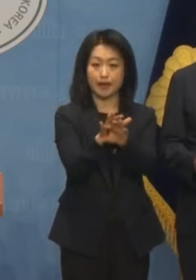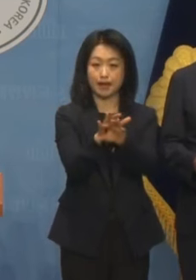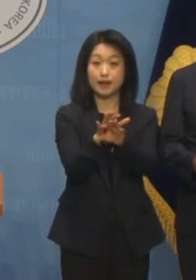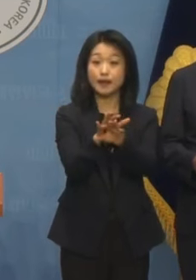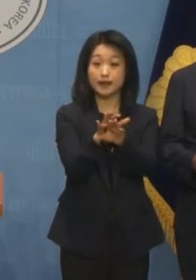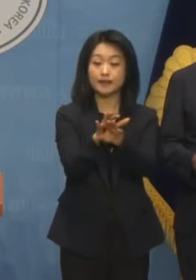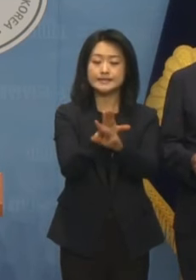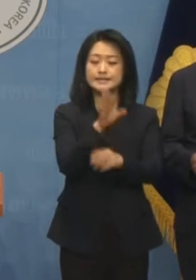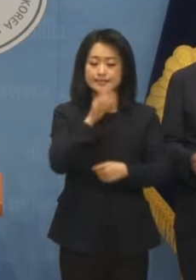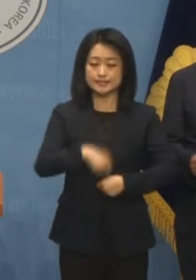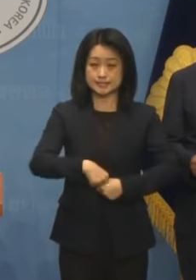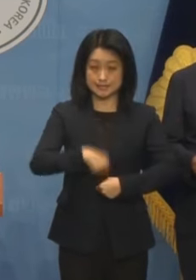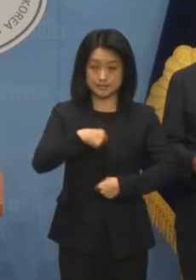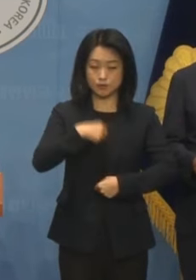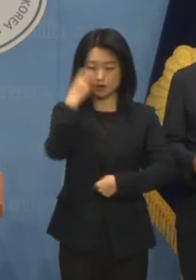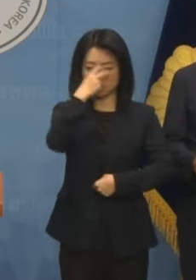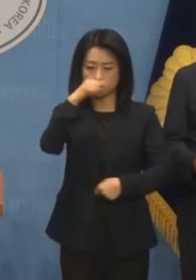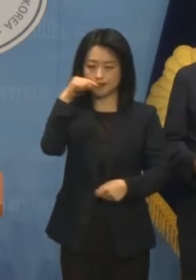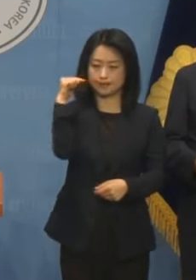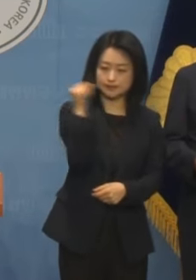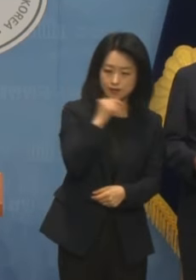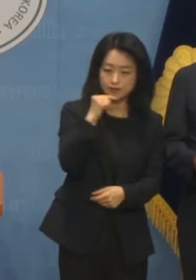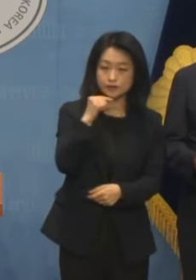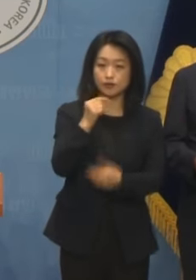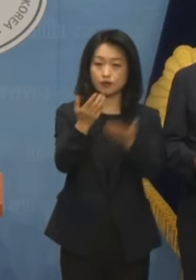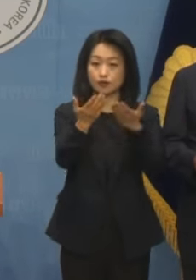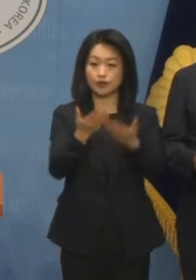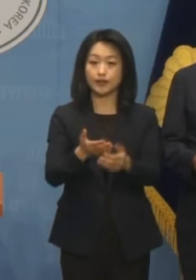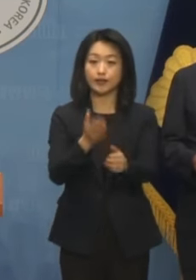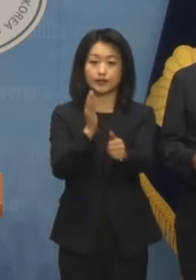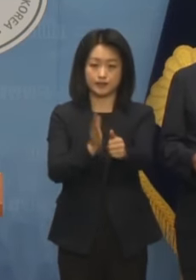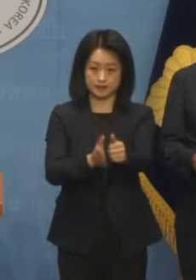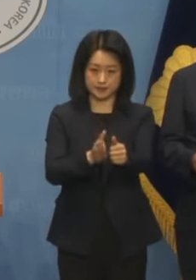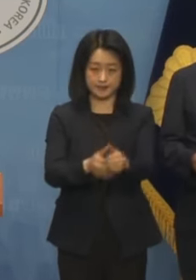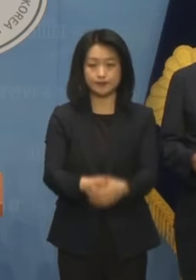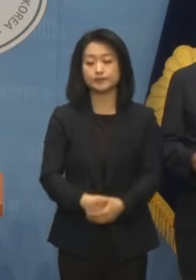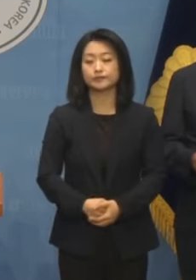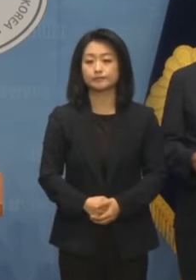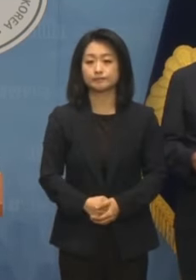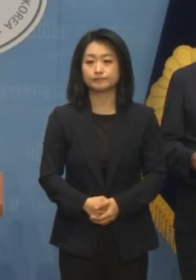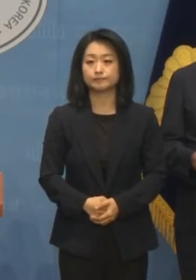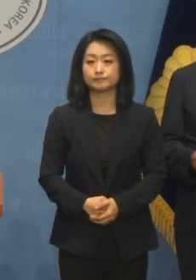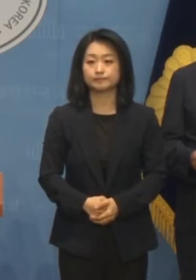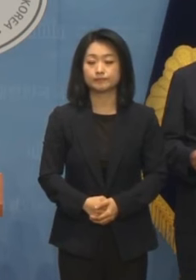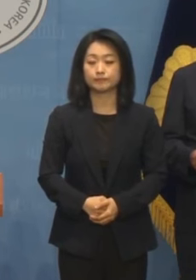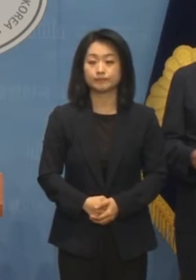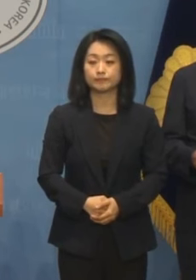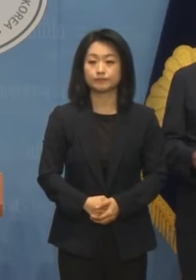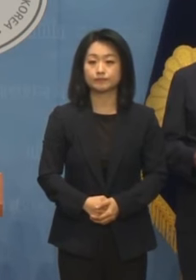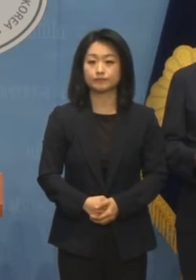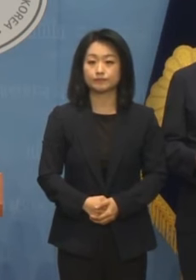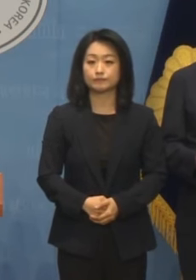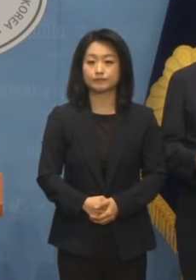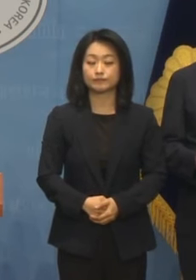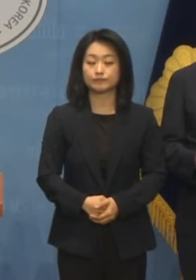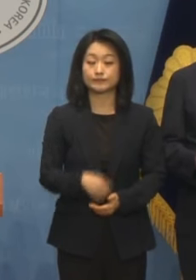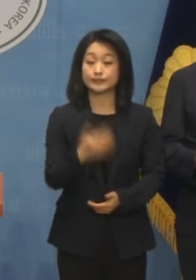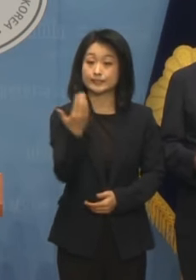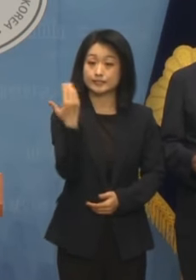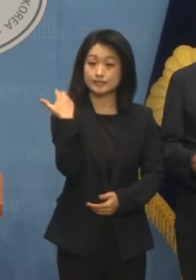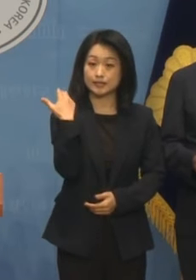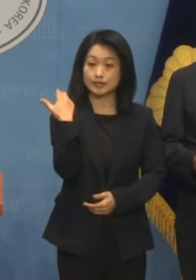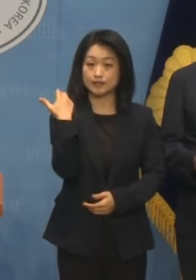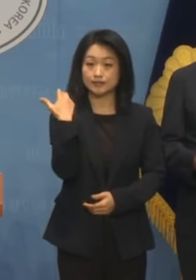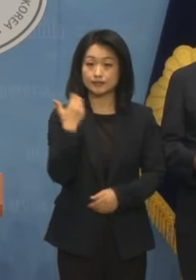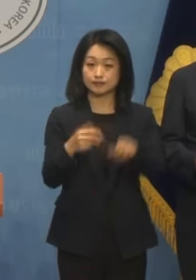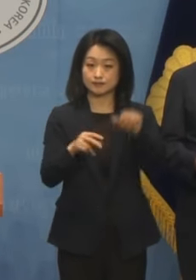남김없는 철저한 진실 규명이 이루어져야 합니다. 어제 지난